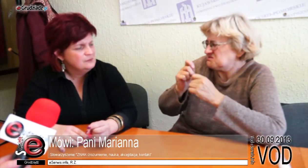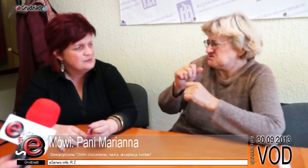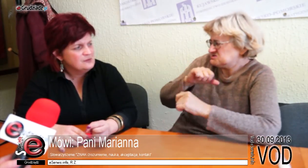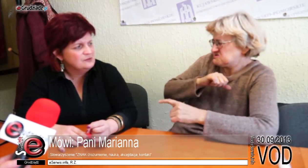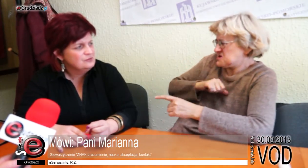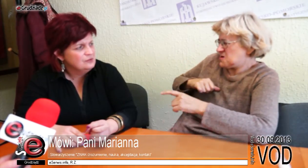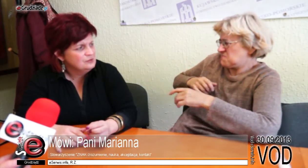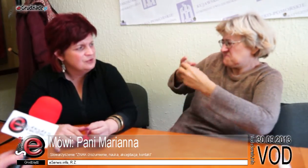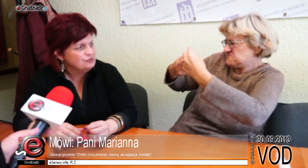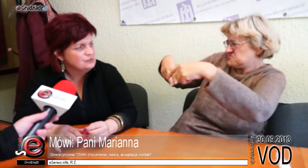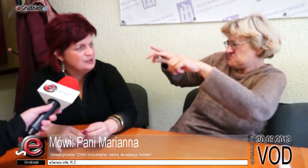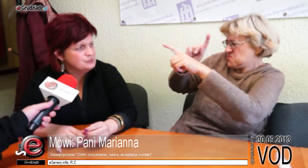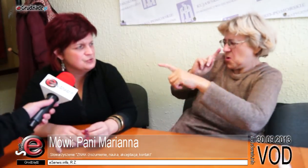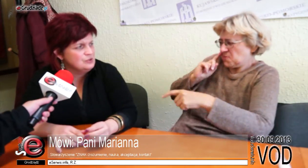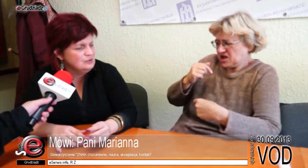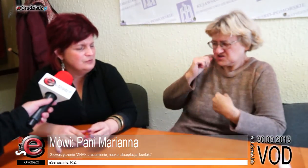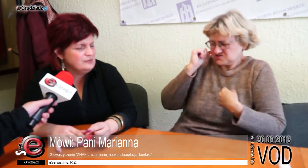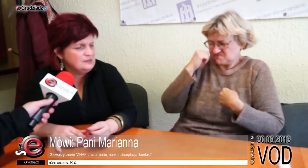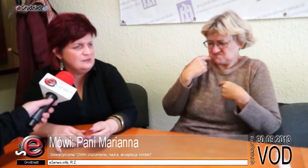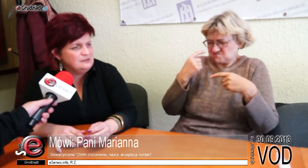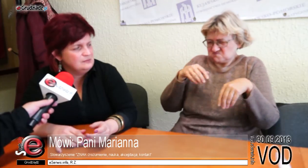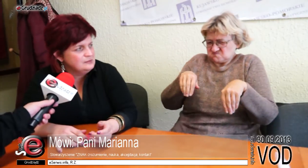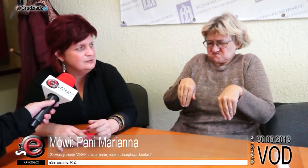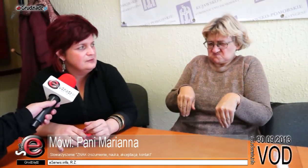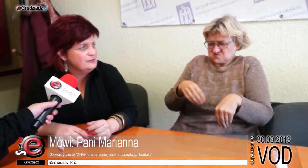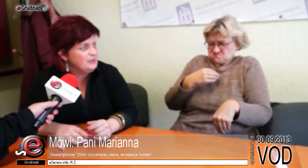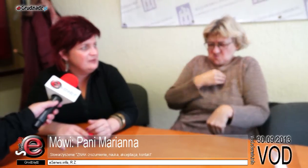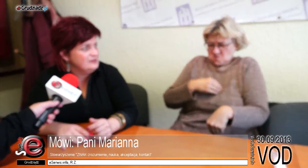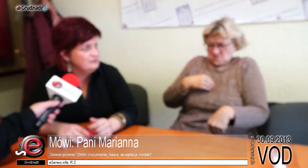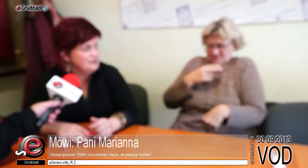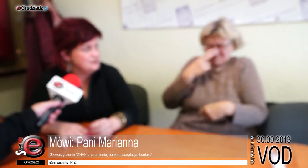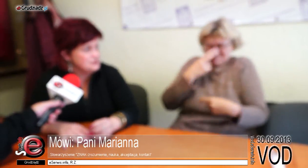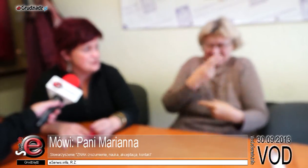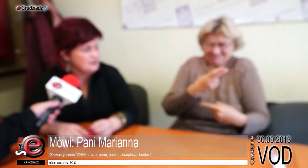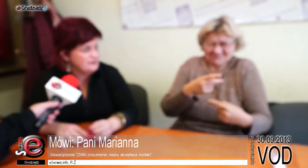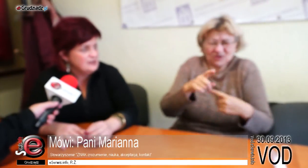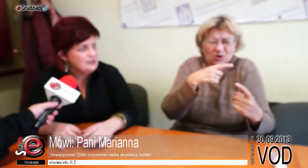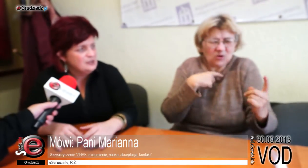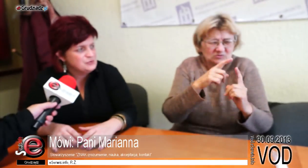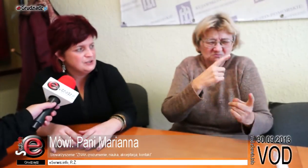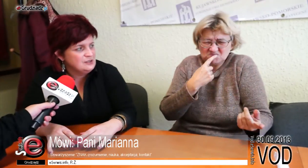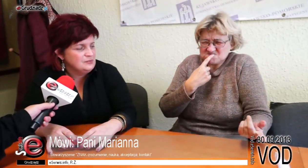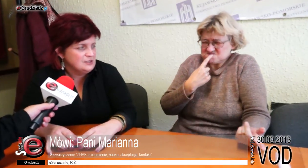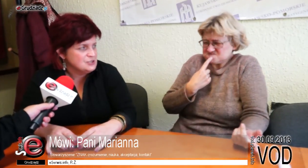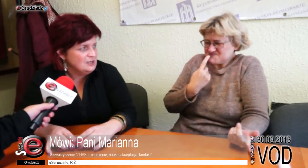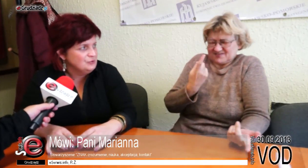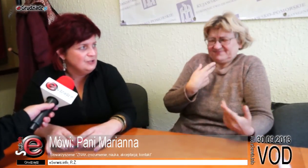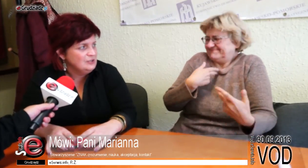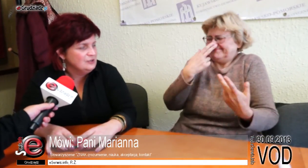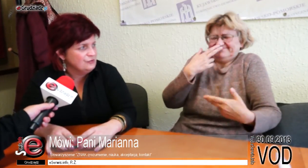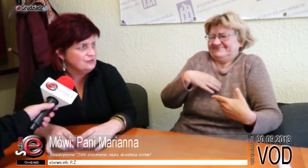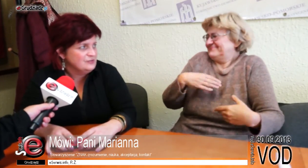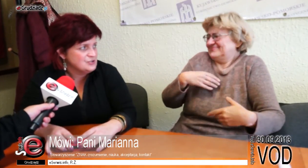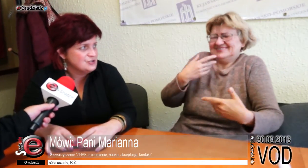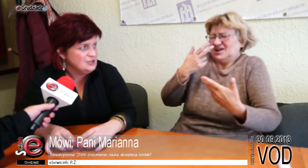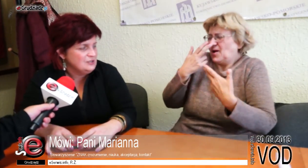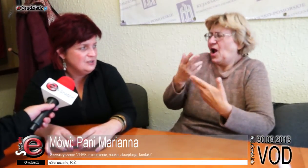Jestem zadowolona, że tutaj przychodzę, spędzam fajnie czas. Przedtem należałam do innego stowarzyszenia, ale